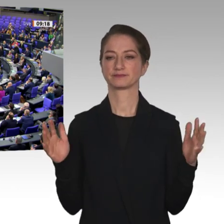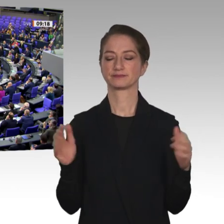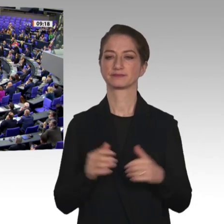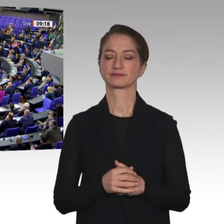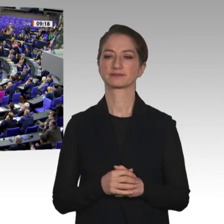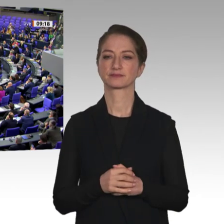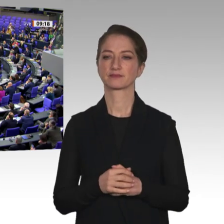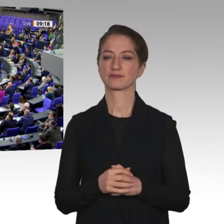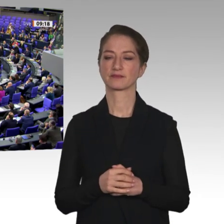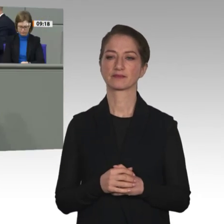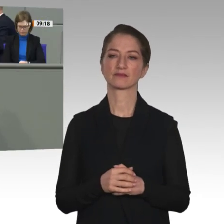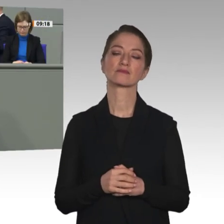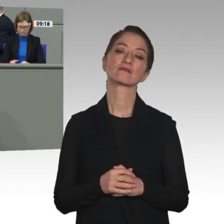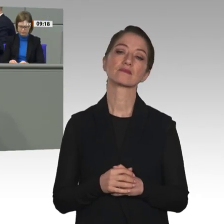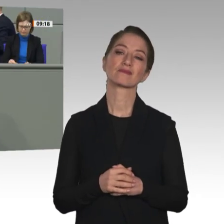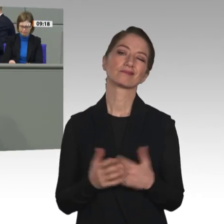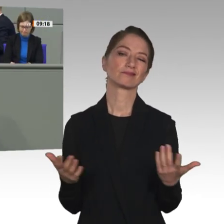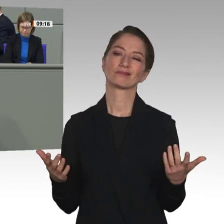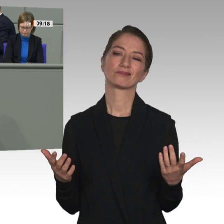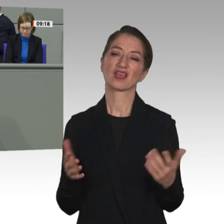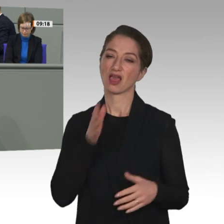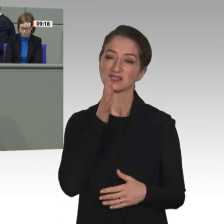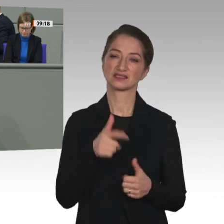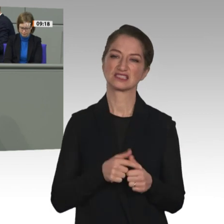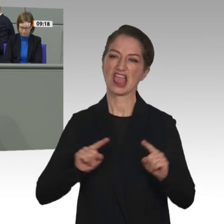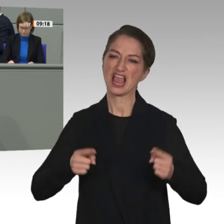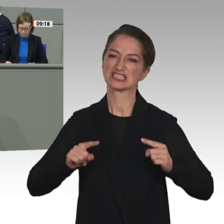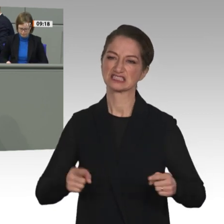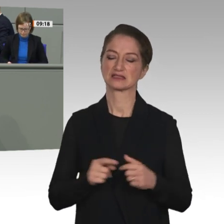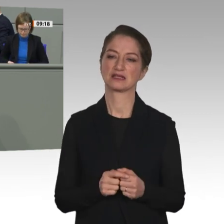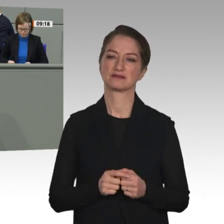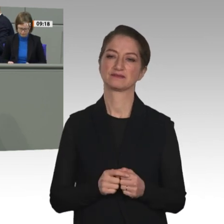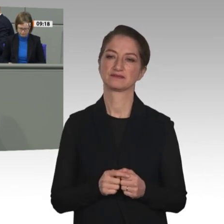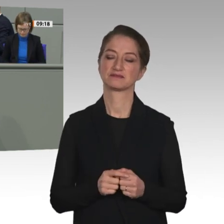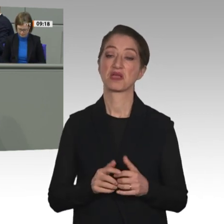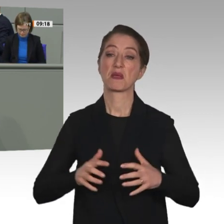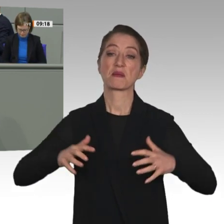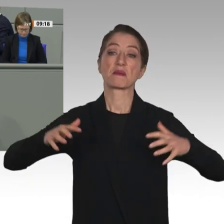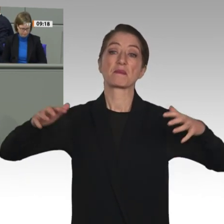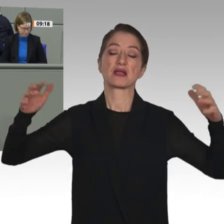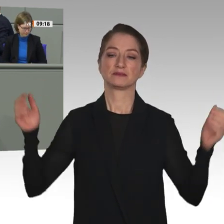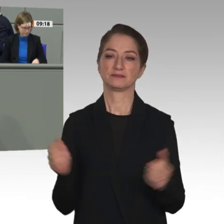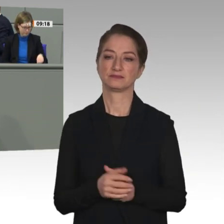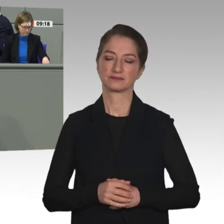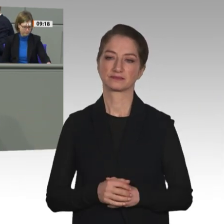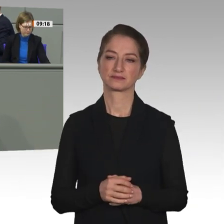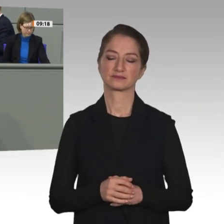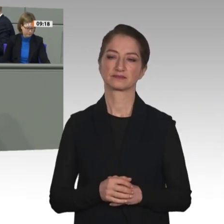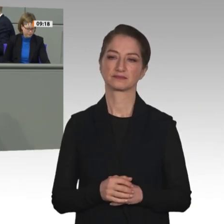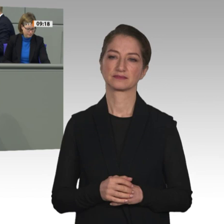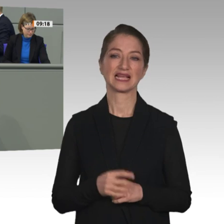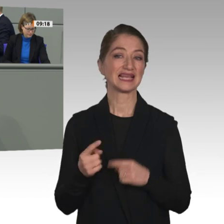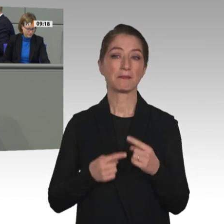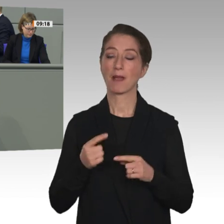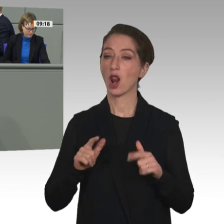Denn Fakt ist, Hass, Hetze und Angriffe auf Personen in unserer Gesellschaft nehmen zu. Und immer, immer beginnt es mit der